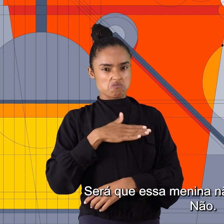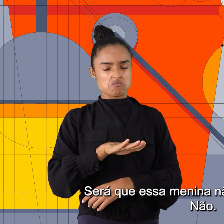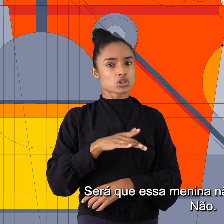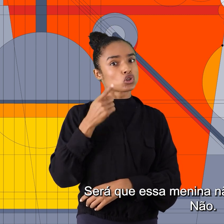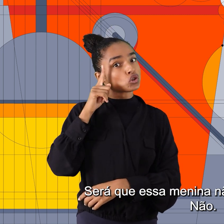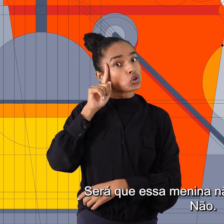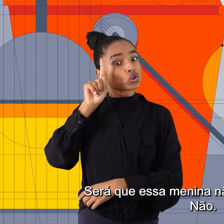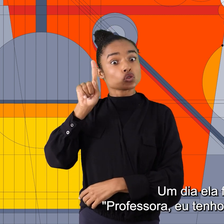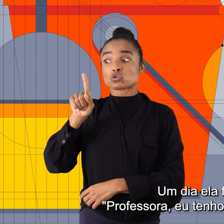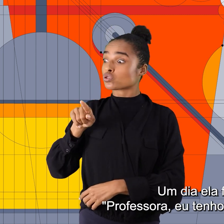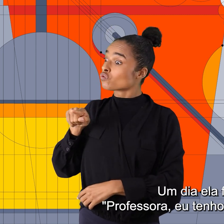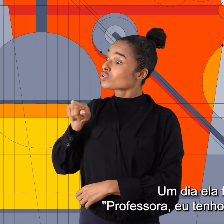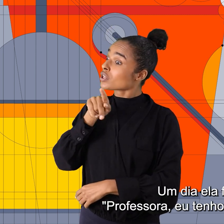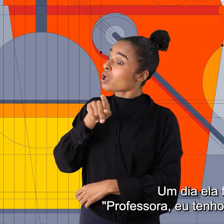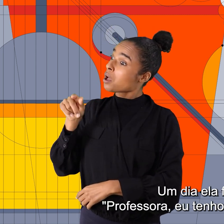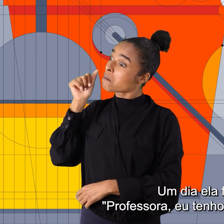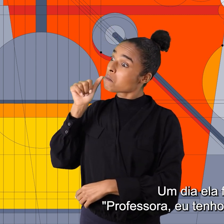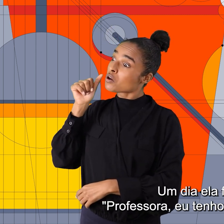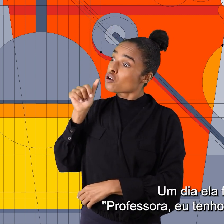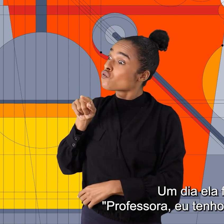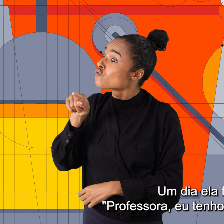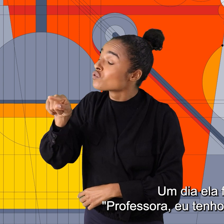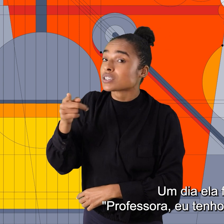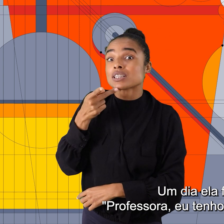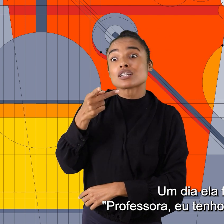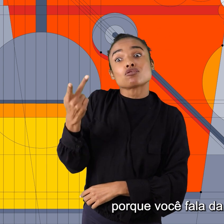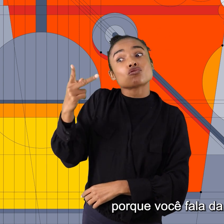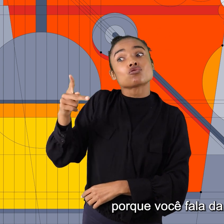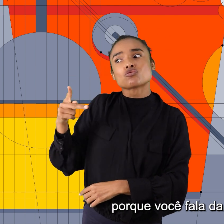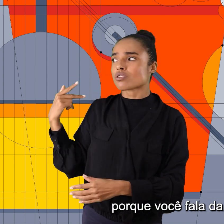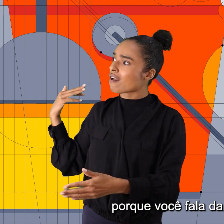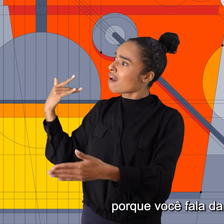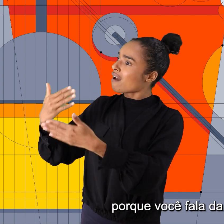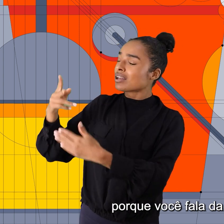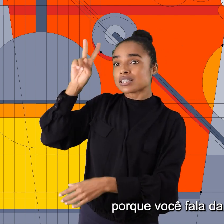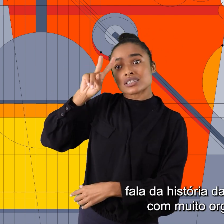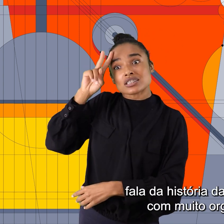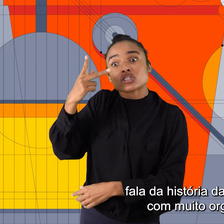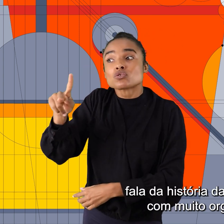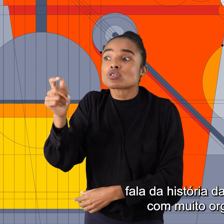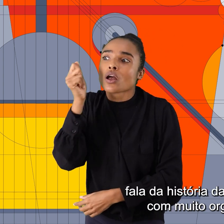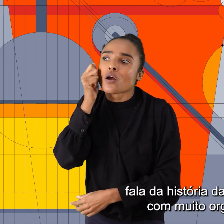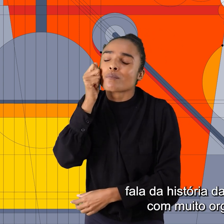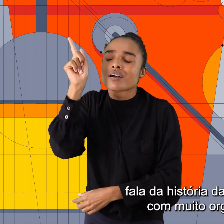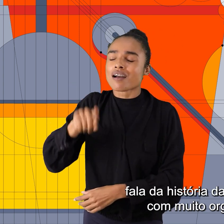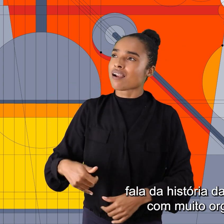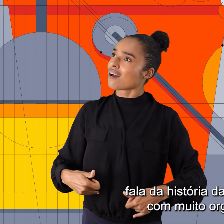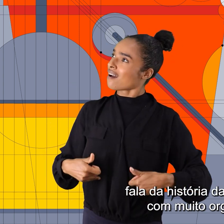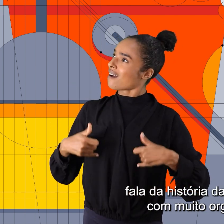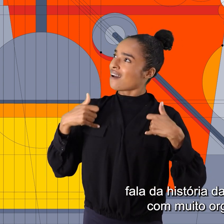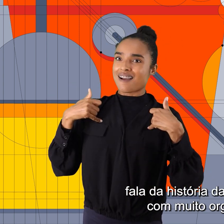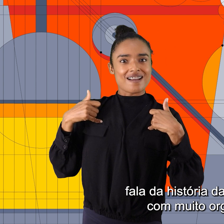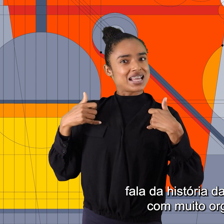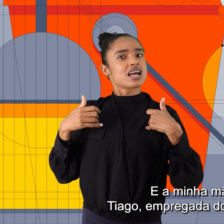menina não gosta de mim? Não. Um dia ela falou, professora, eu tenho muito orgulho porque você fala da sua história, fala da história da sua mãe